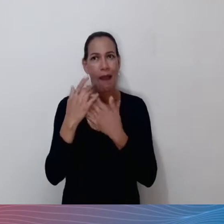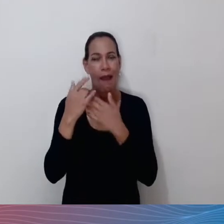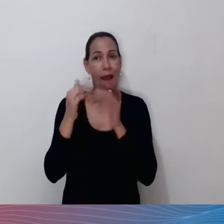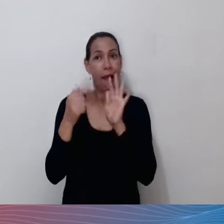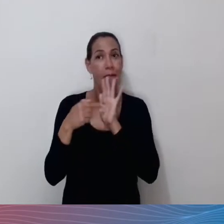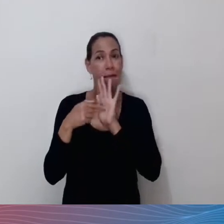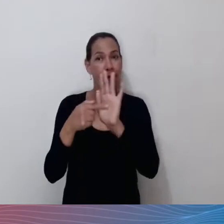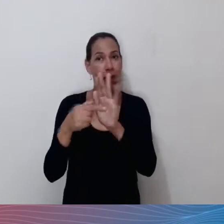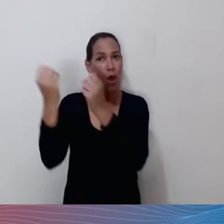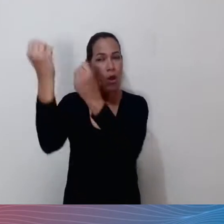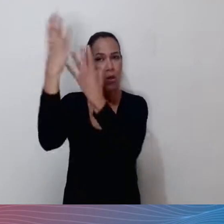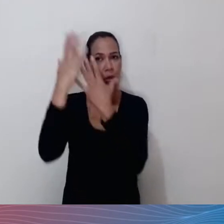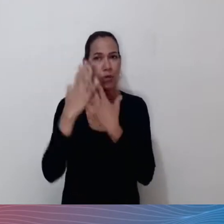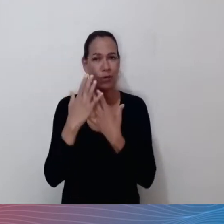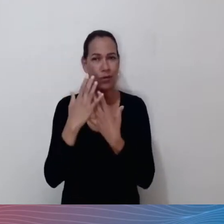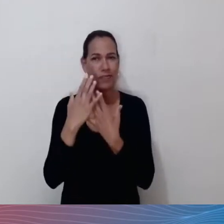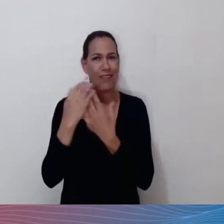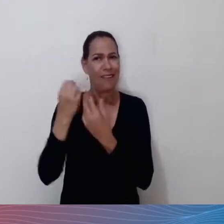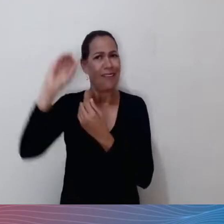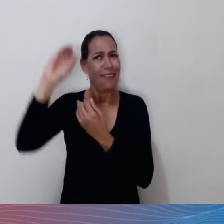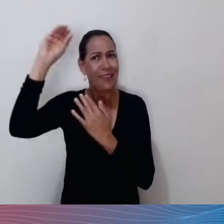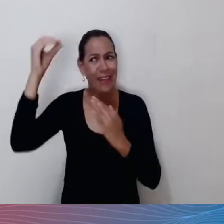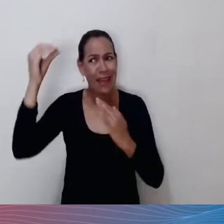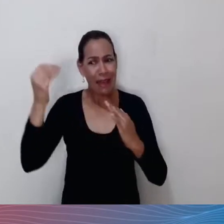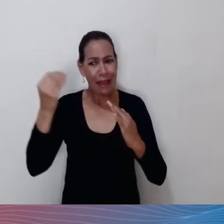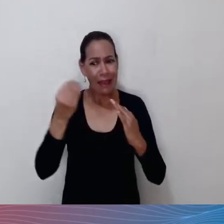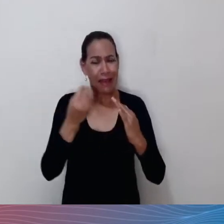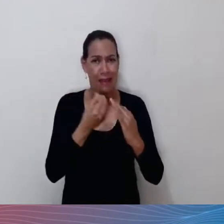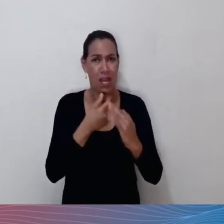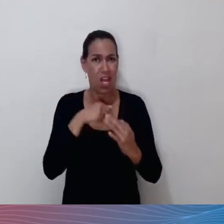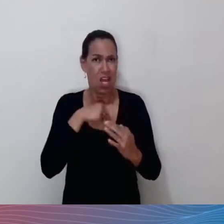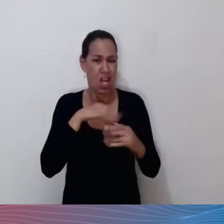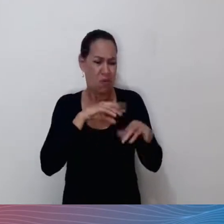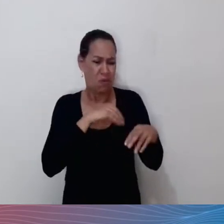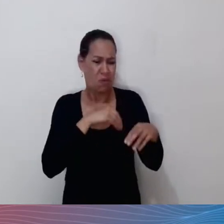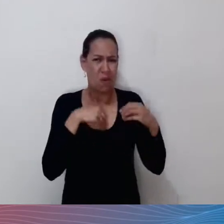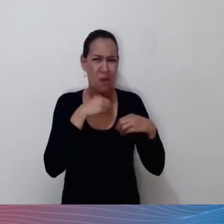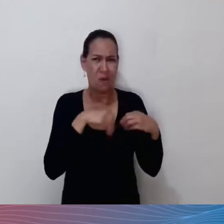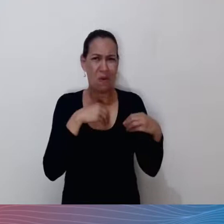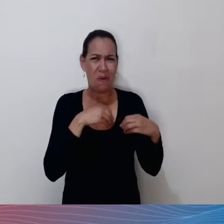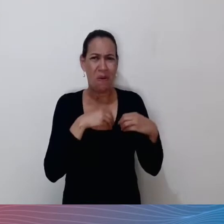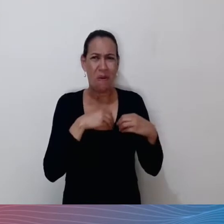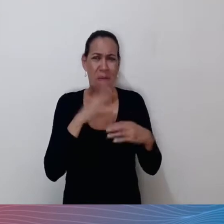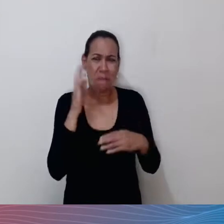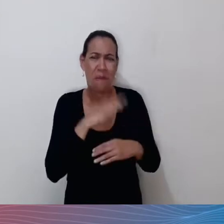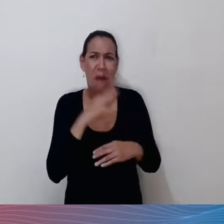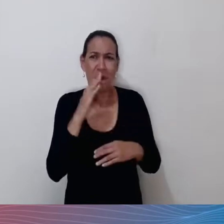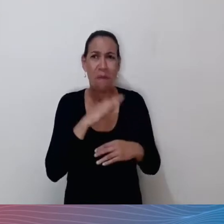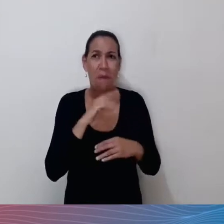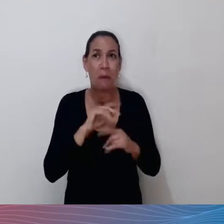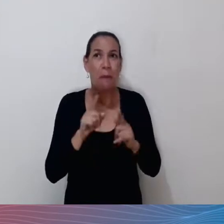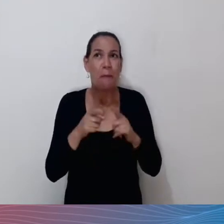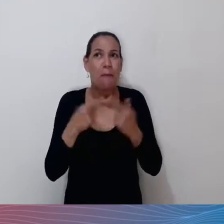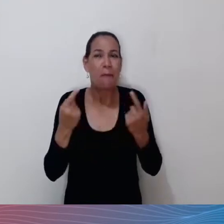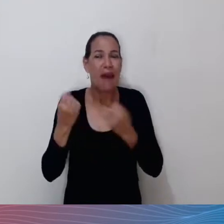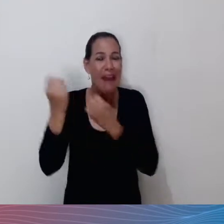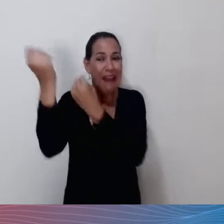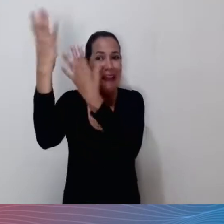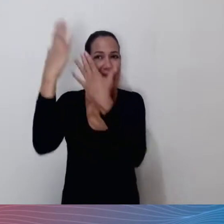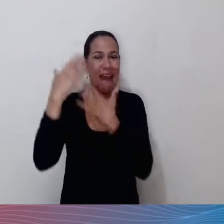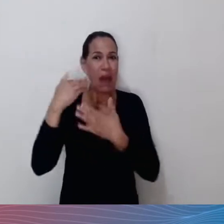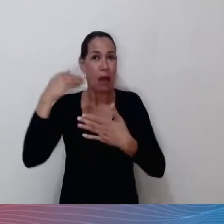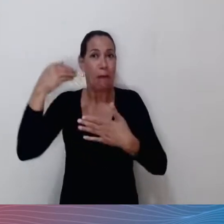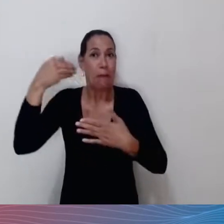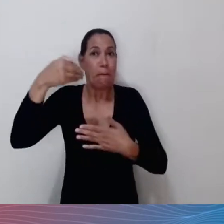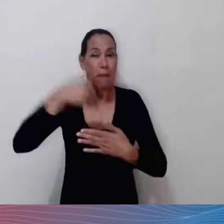nós mortos em nossos delitos e pecados. Irmãos, quando nosso Senhor Jesus Cristo Ele foi para o Hades, para as